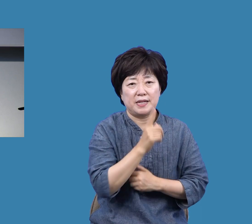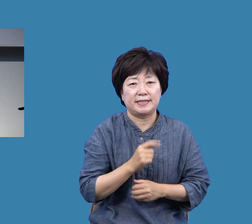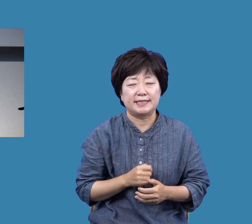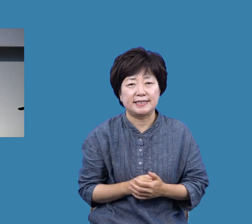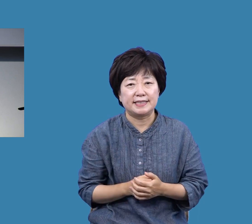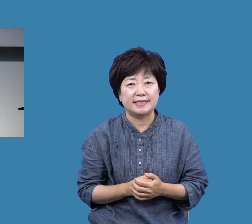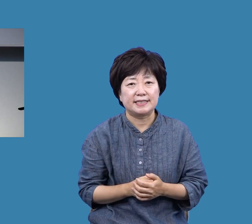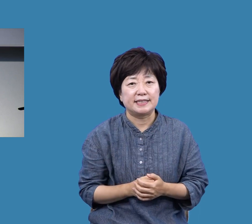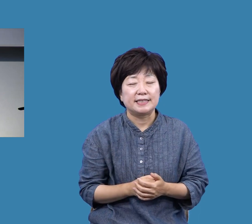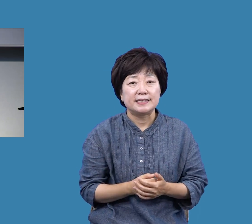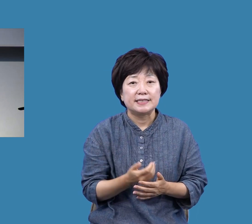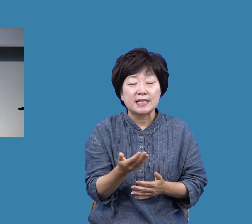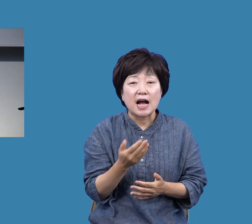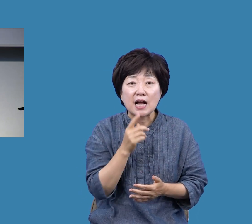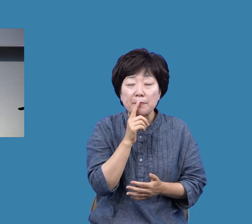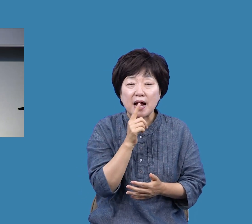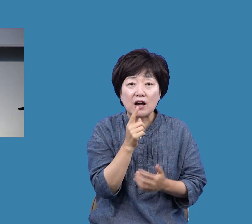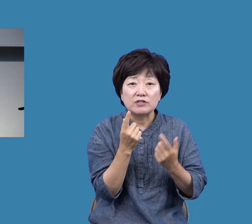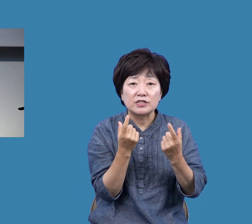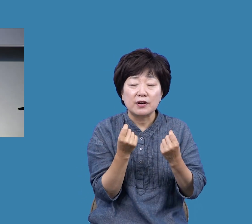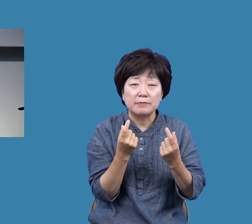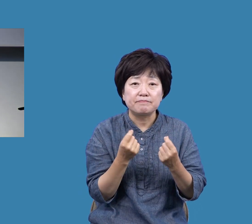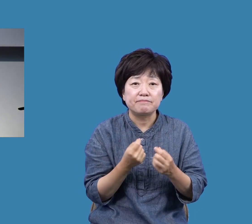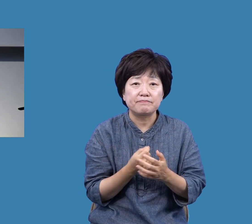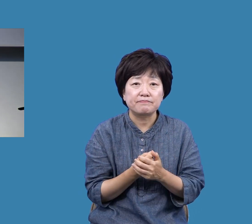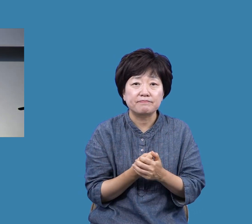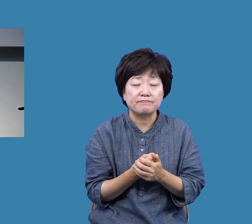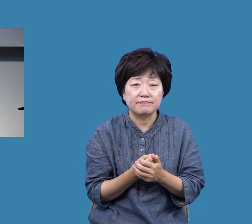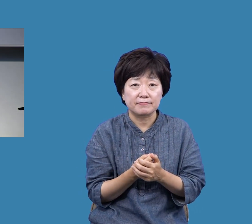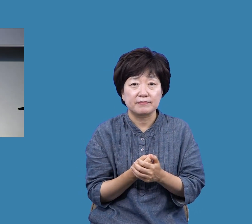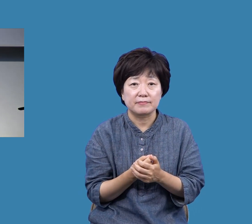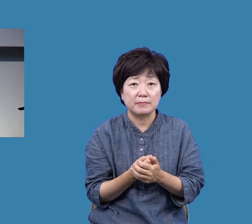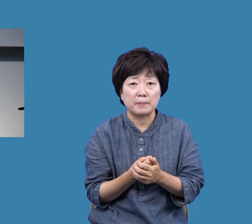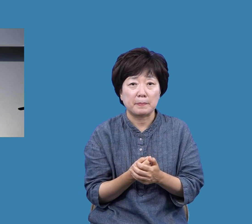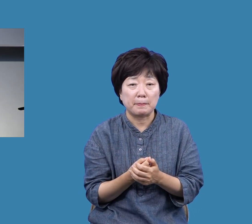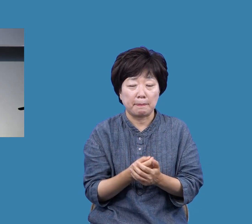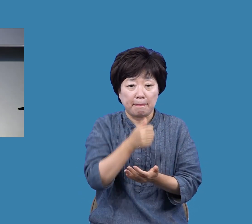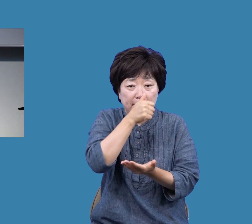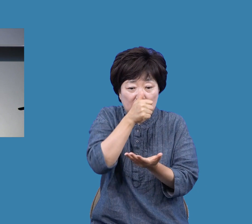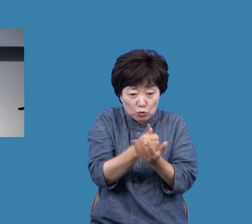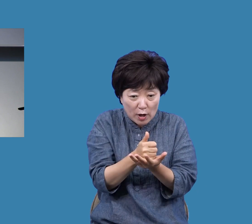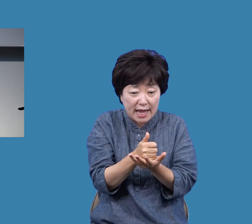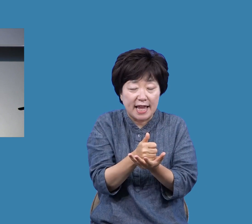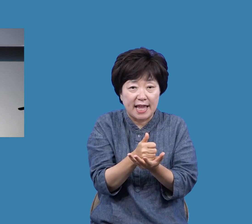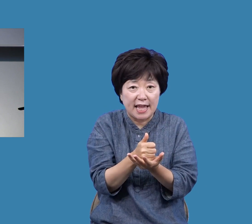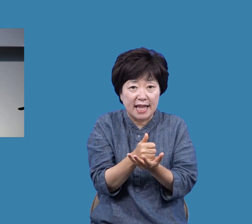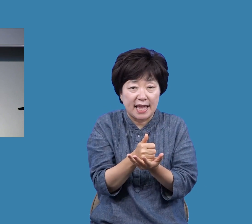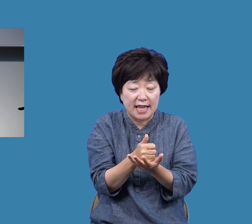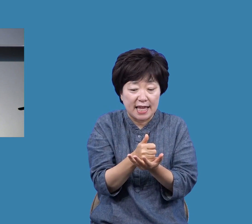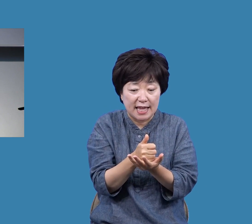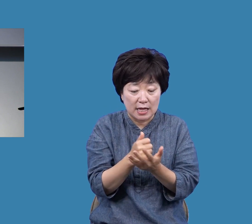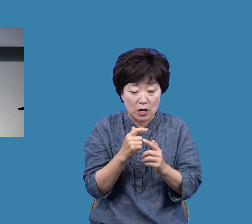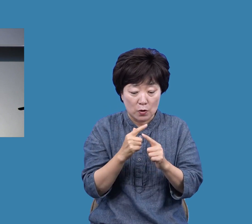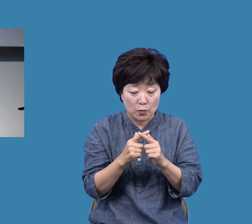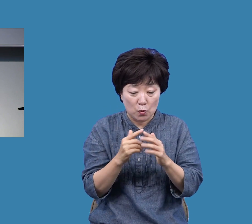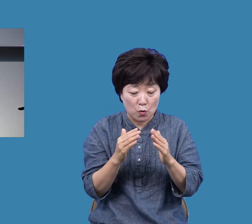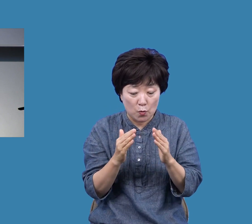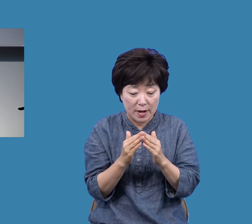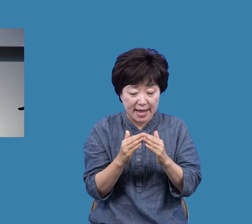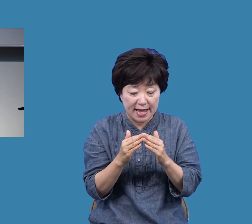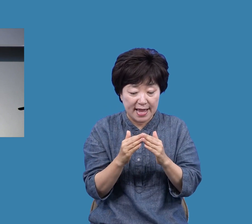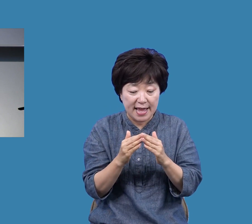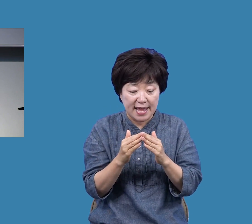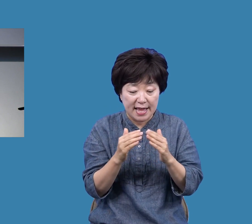아까 얘기했지만 뭐 어쨌거나 그 죄를 교회 안에 허용하게